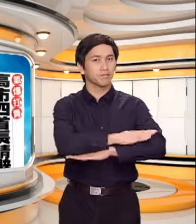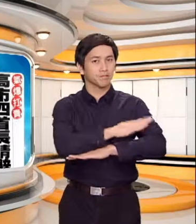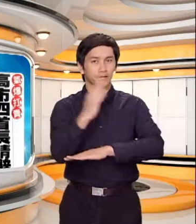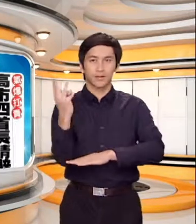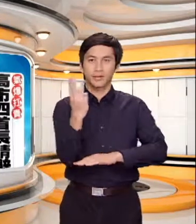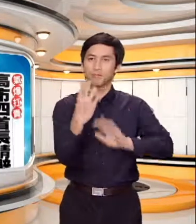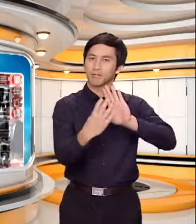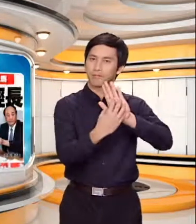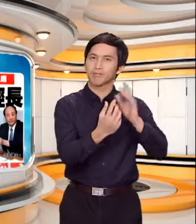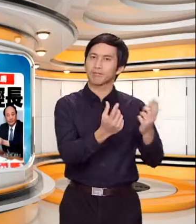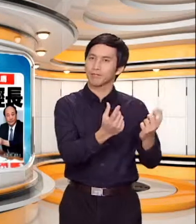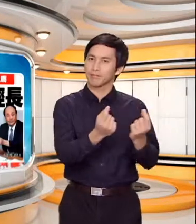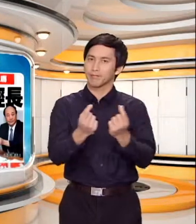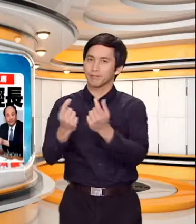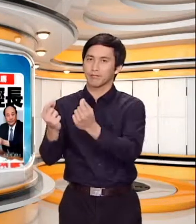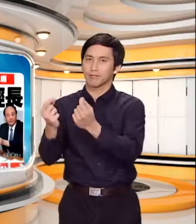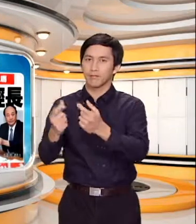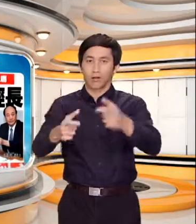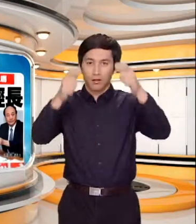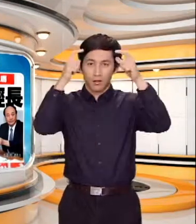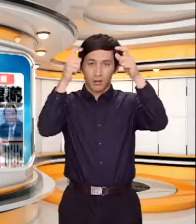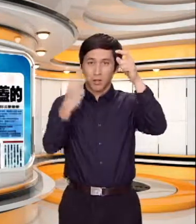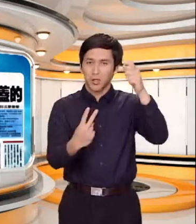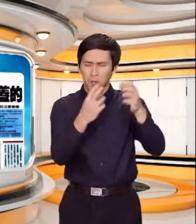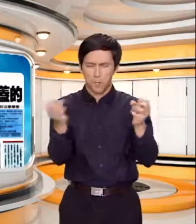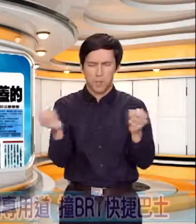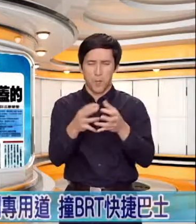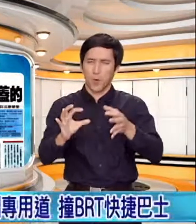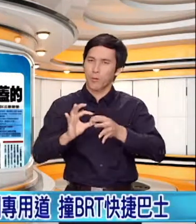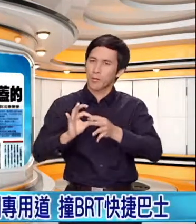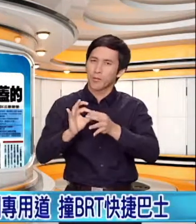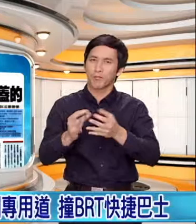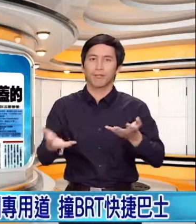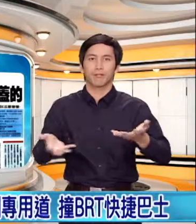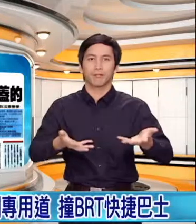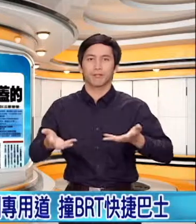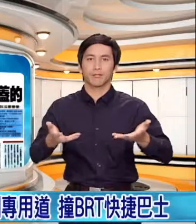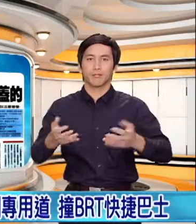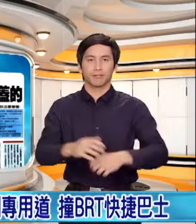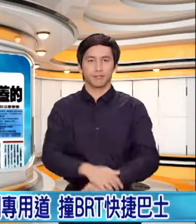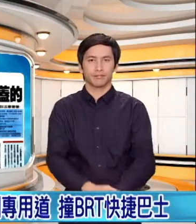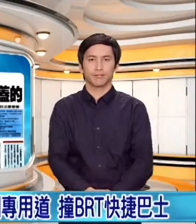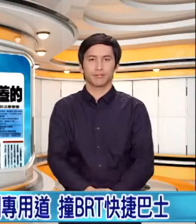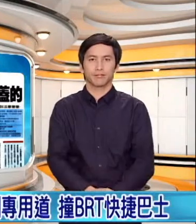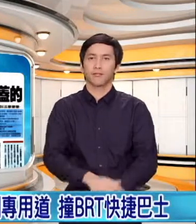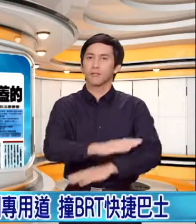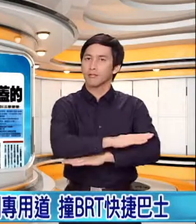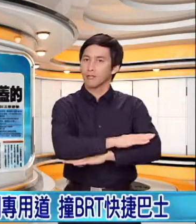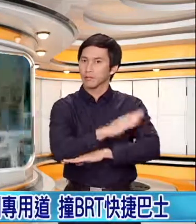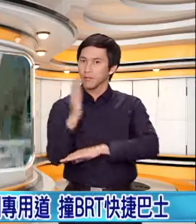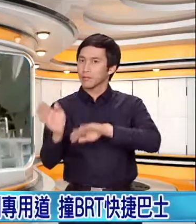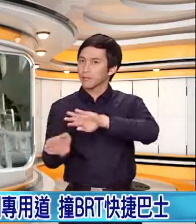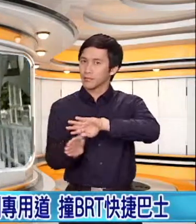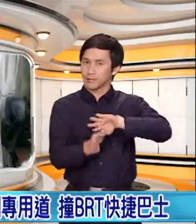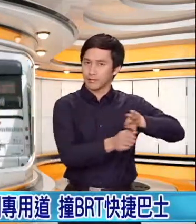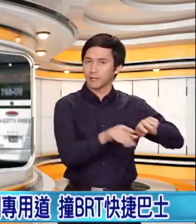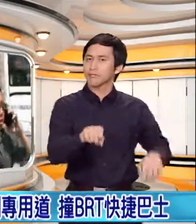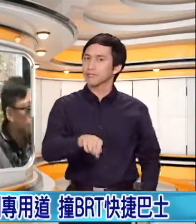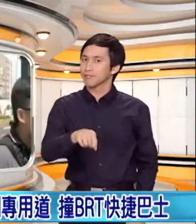再来关心今天三大报，同样也都是高雄气爆的相关报道。而看完了报纸，再来关心